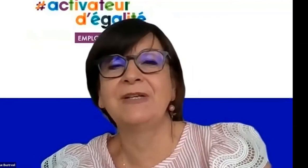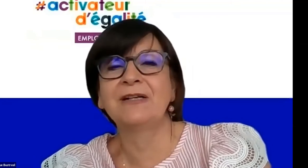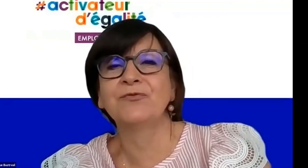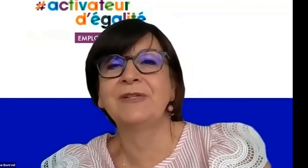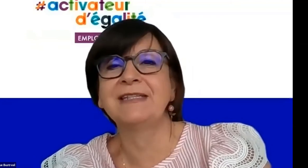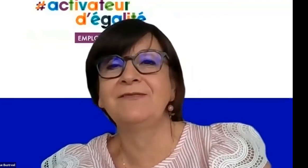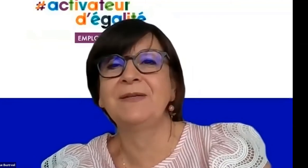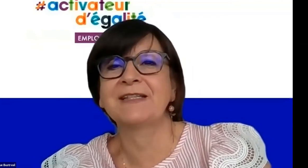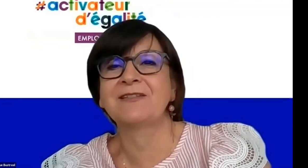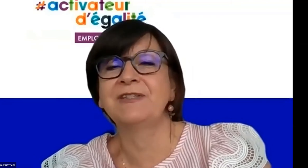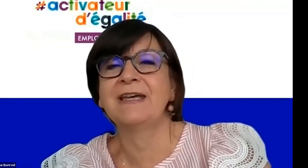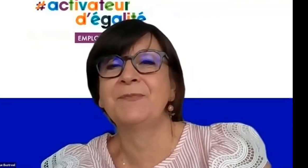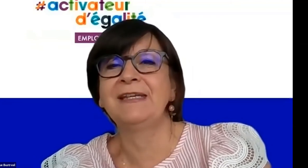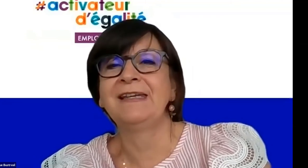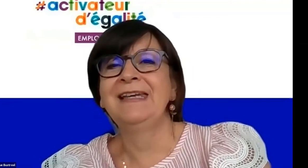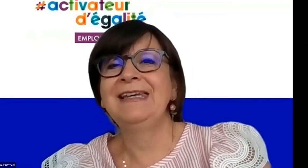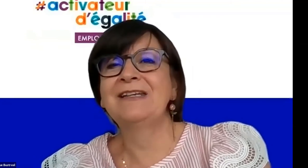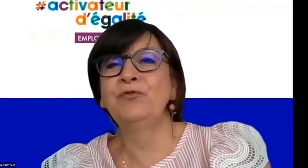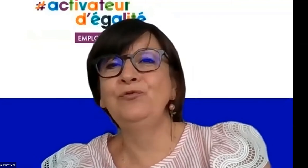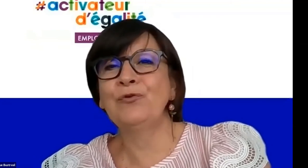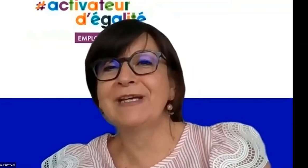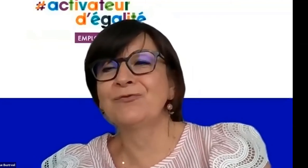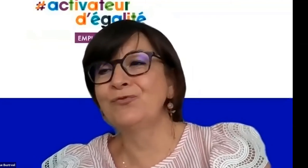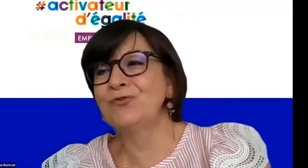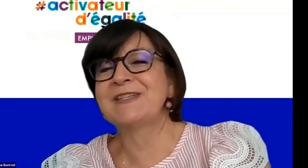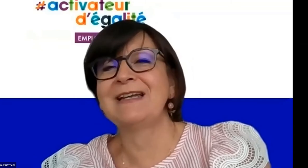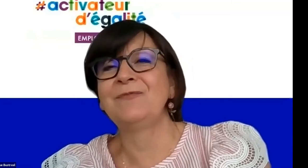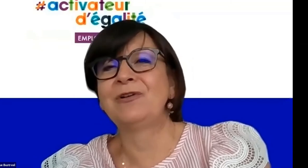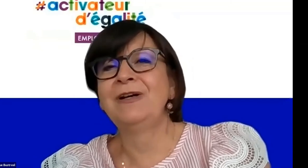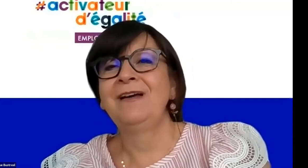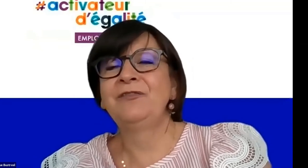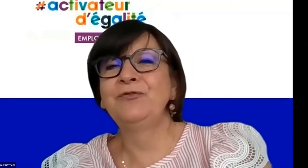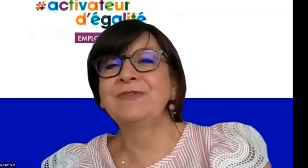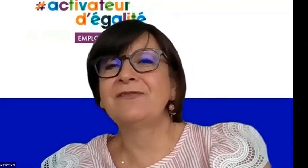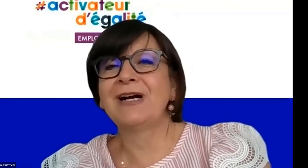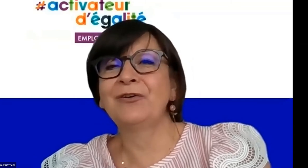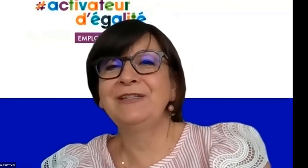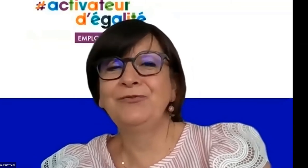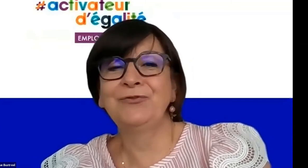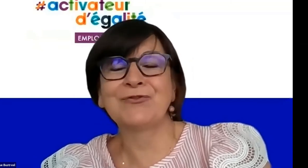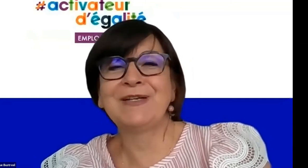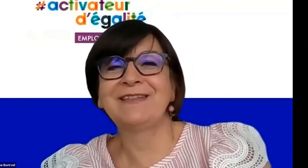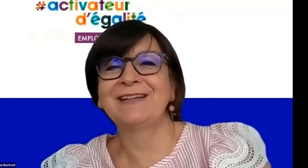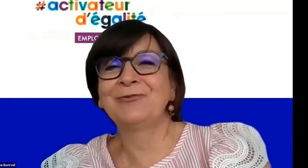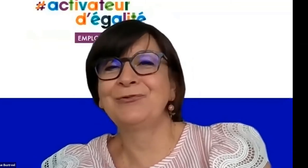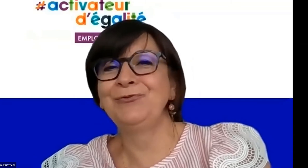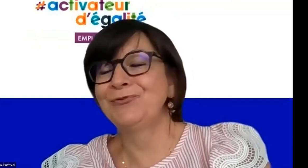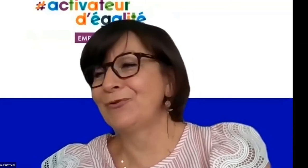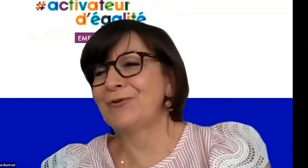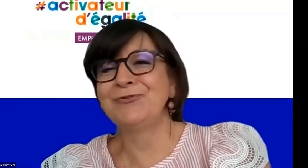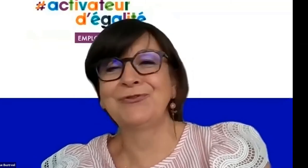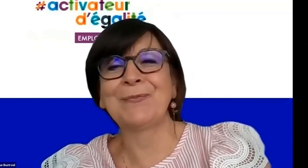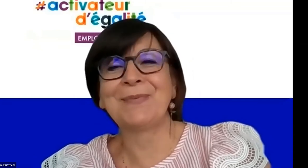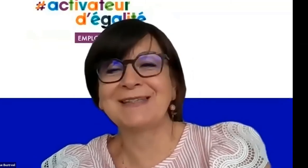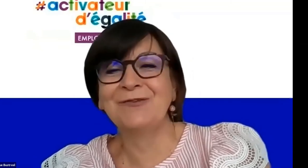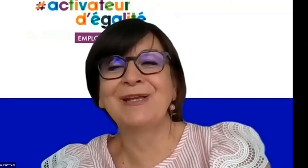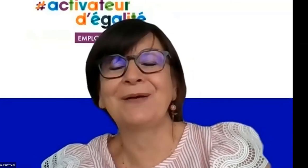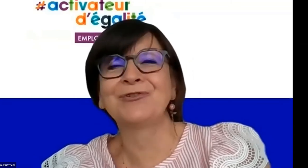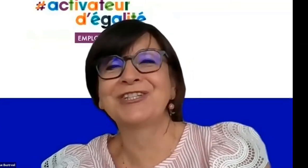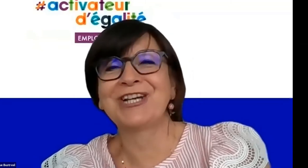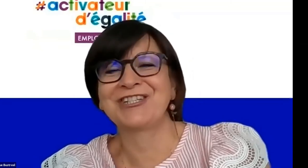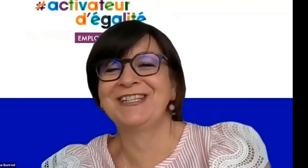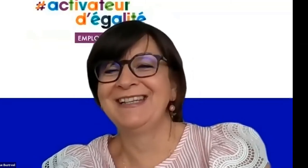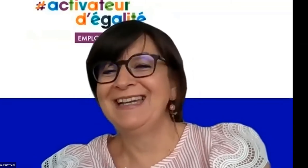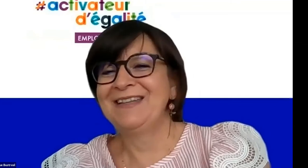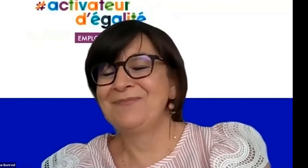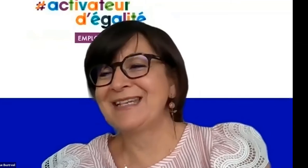Conseil national consultatif des personnes handicapées et que nous remercions tout spécialement de nous avoir accordé du temps ce matin compte tenu de son emploi du temps